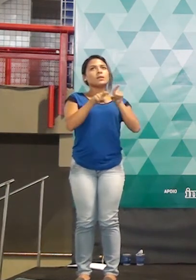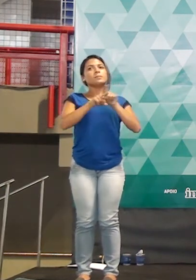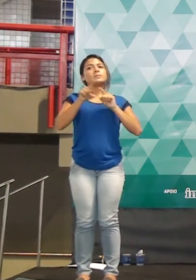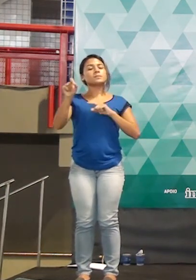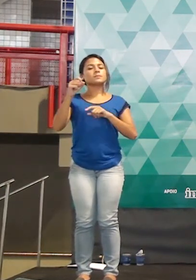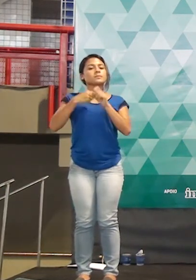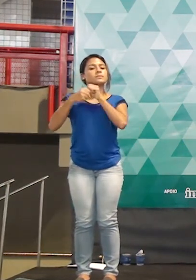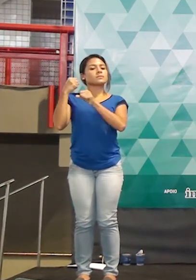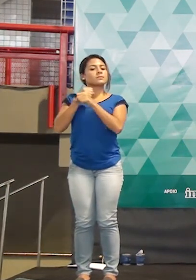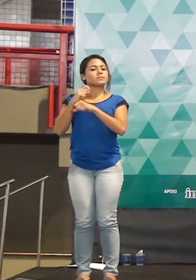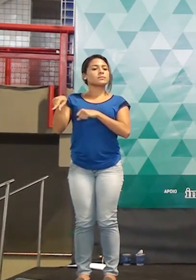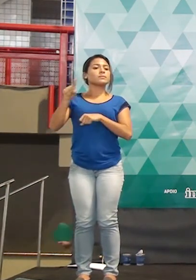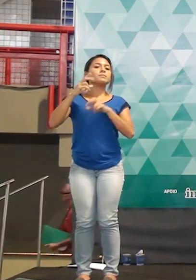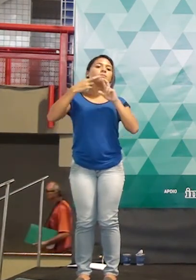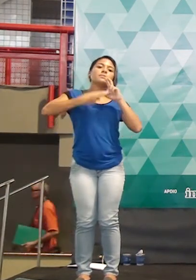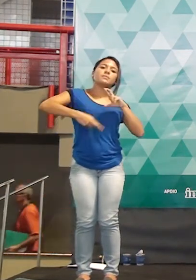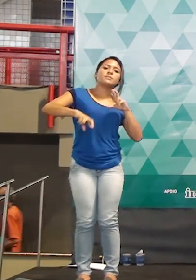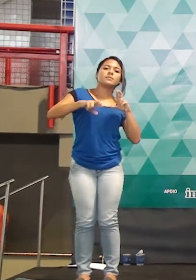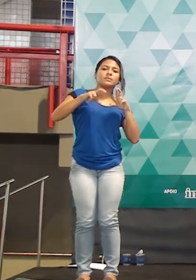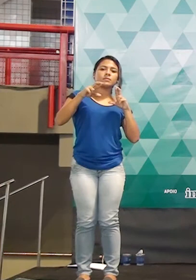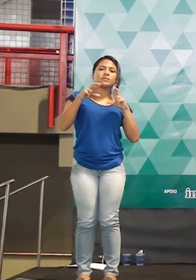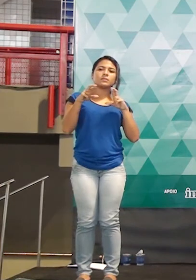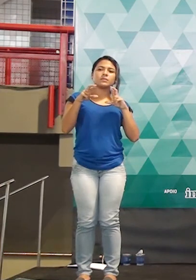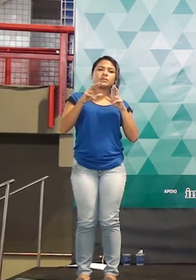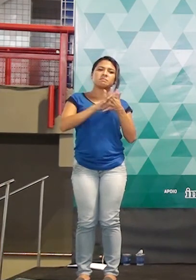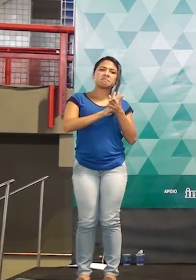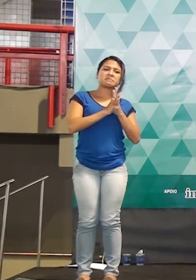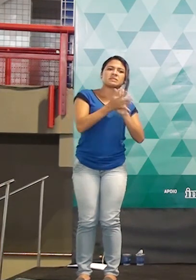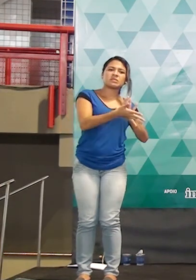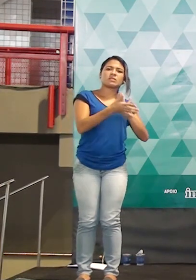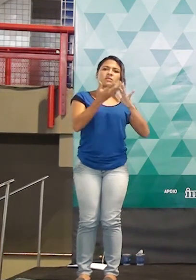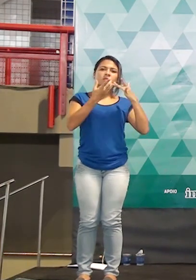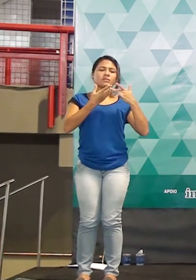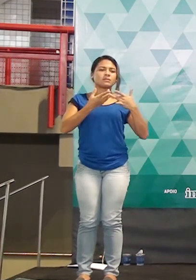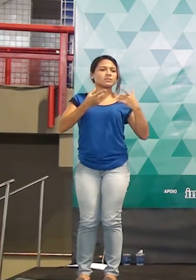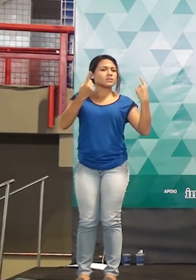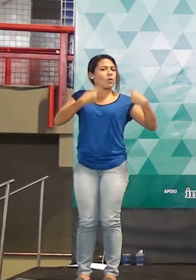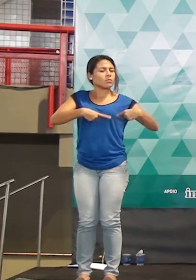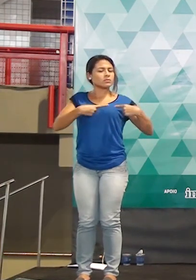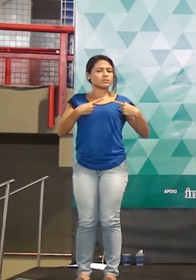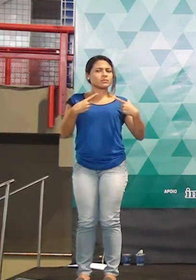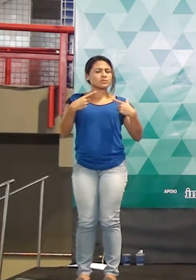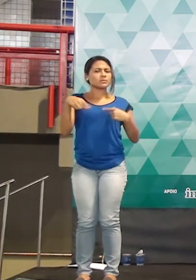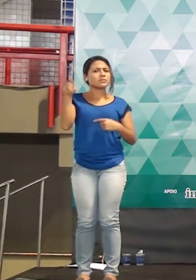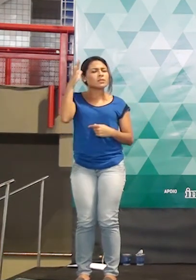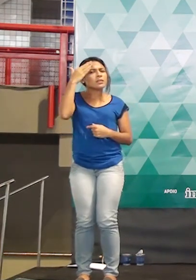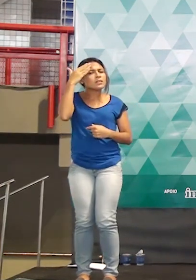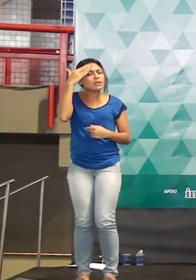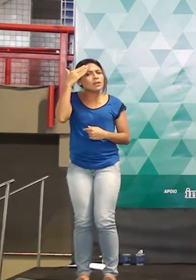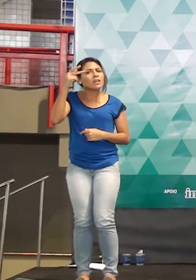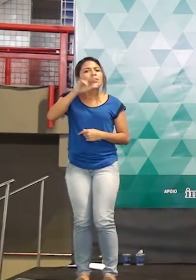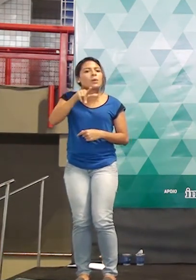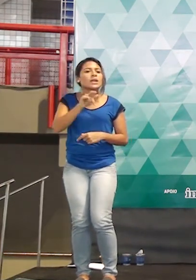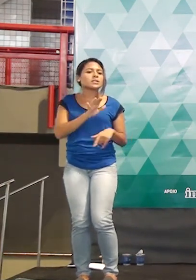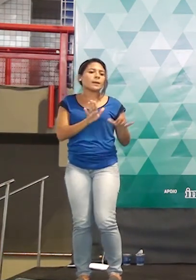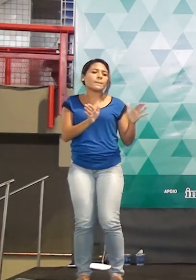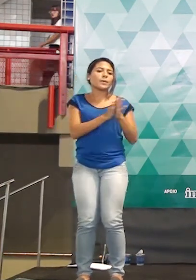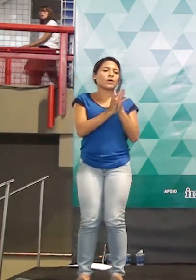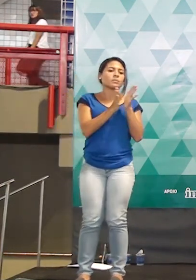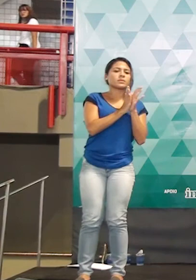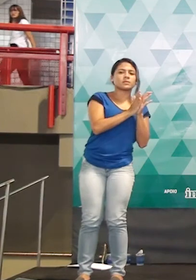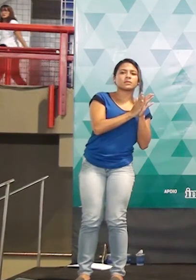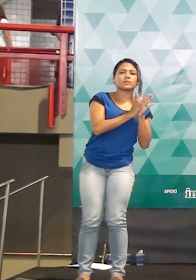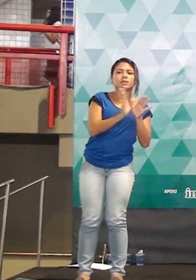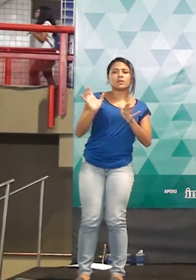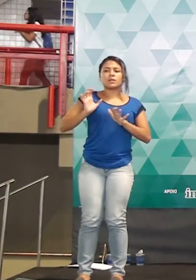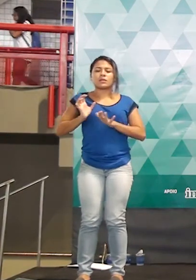no país. Vocês compreendem que um assunto desse porte não é só para rico, nem para pobre, nem para classe